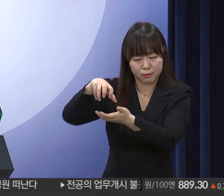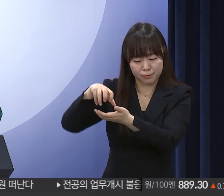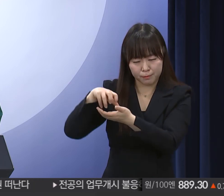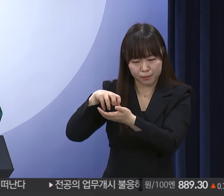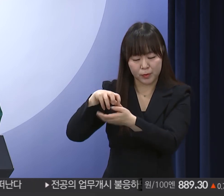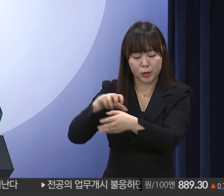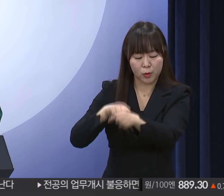제출했습니다